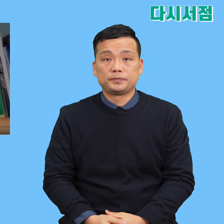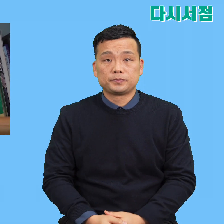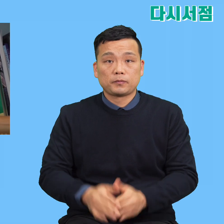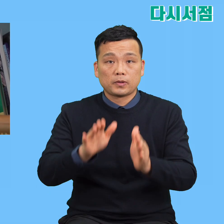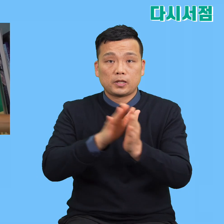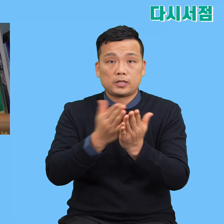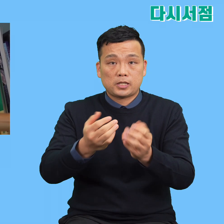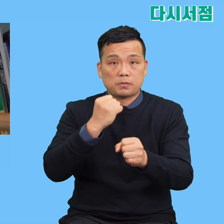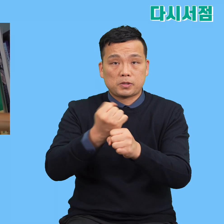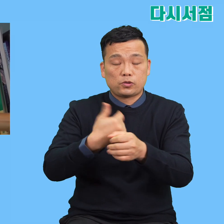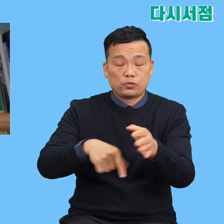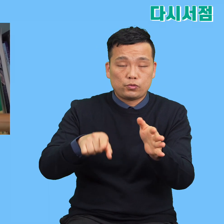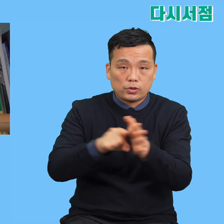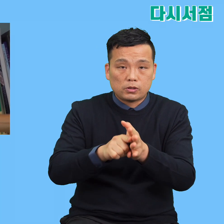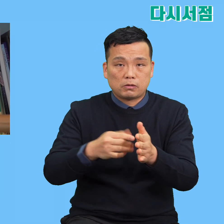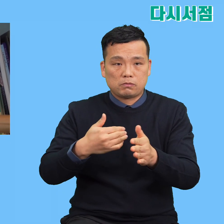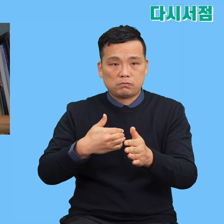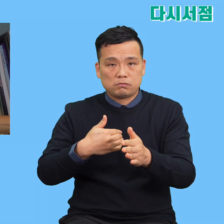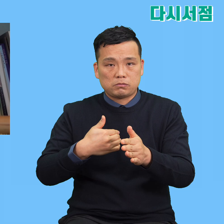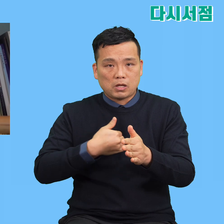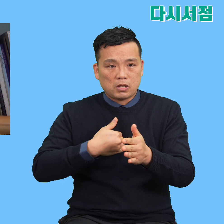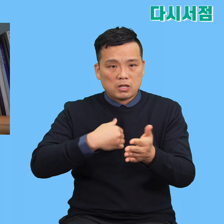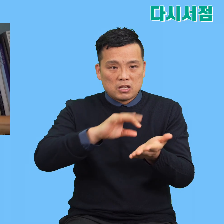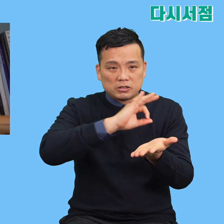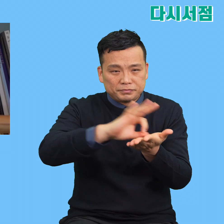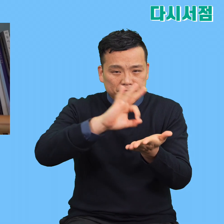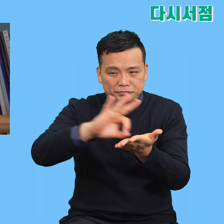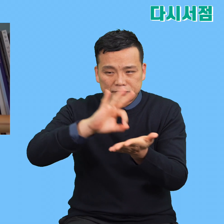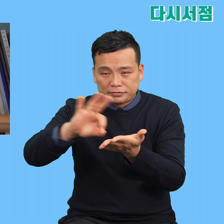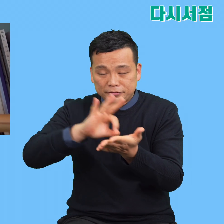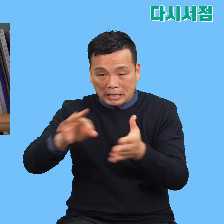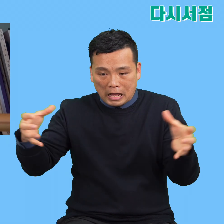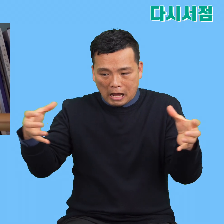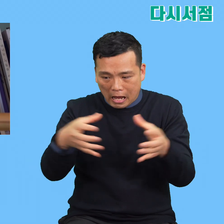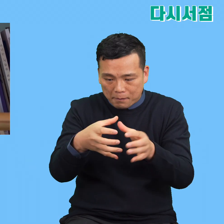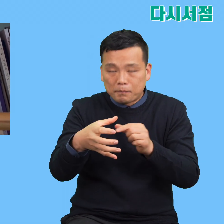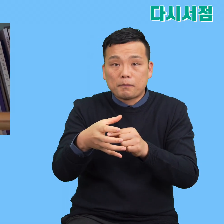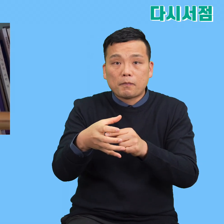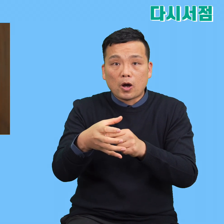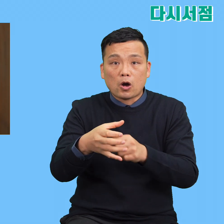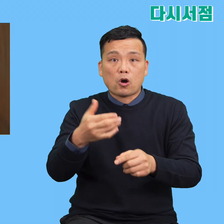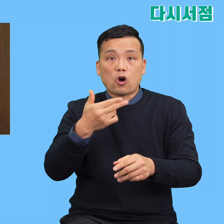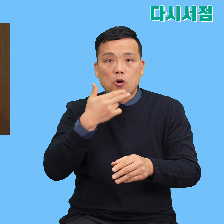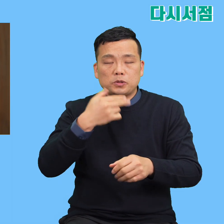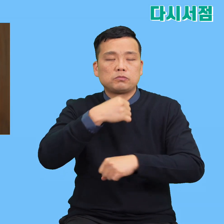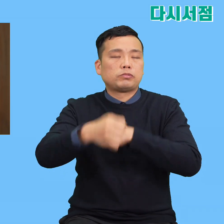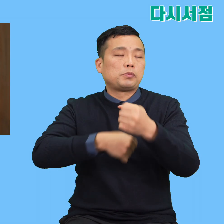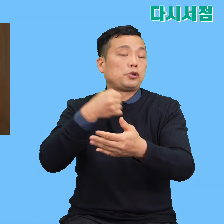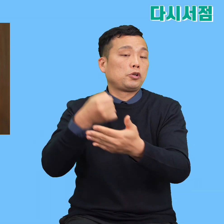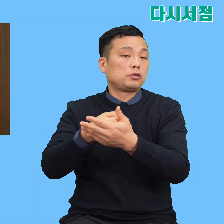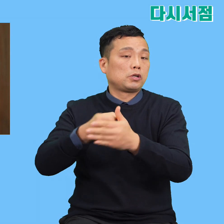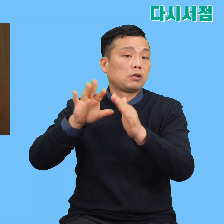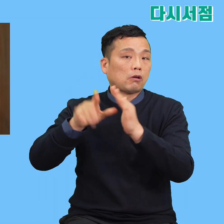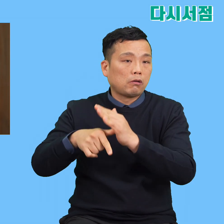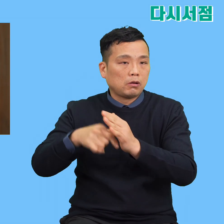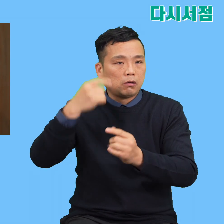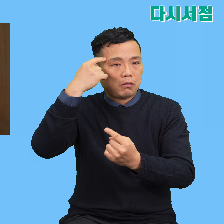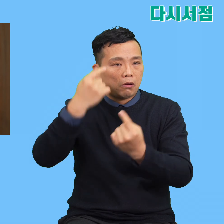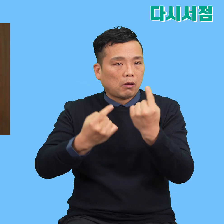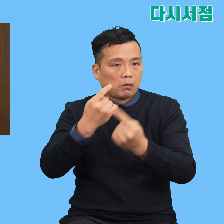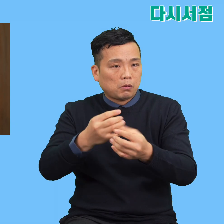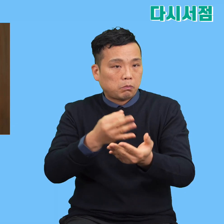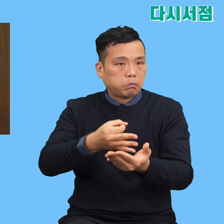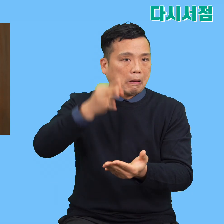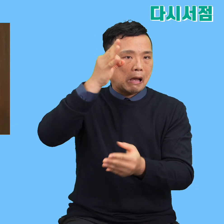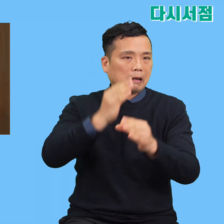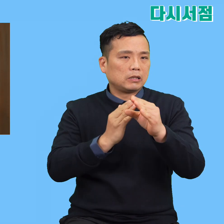책을 만들기 위해 자신이 쓴 내역을 제대로 알아보지 않고 가격을 정하게 되면 터무니없이 비싼 가격이